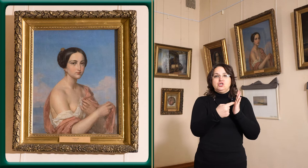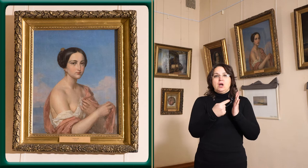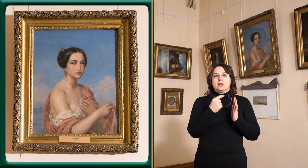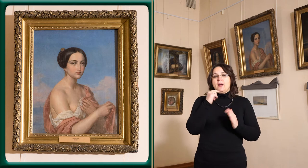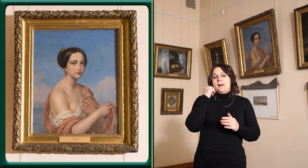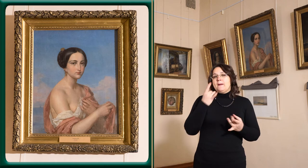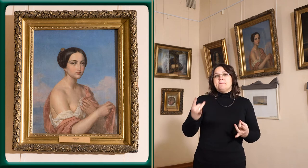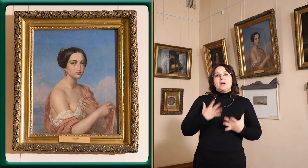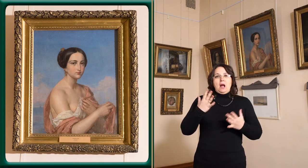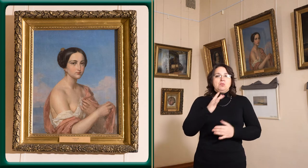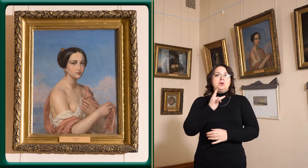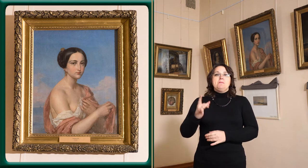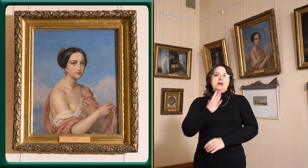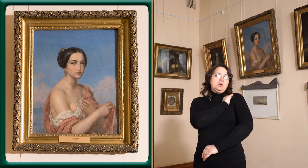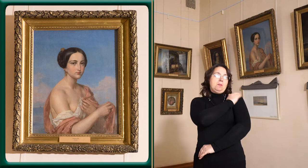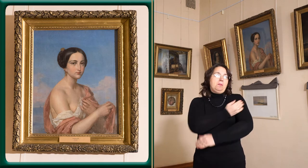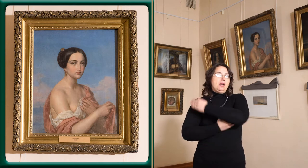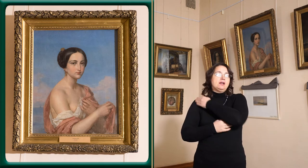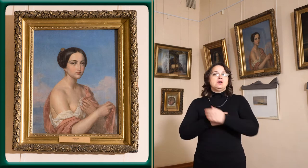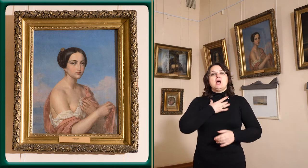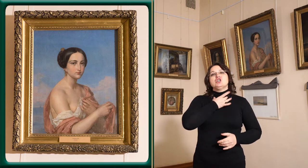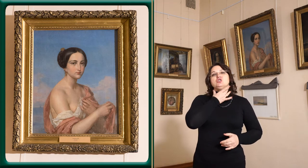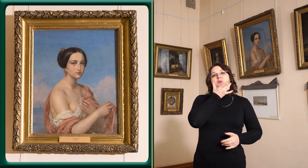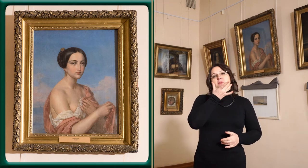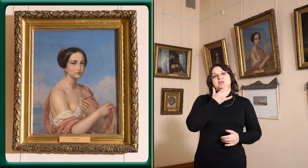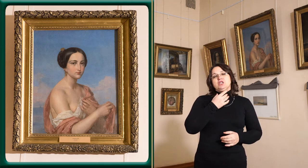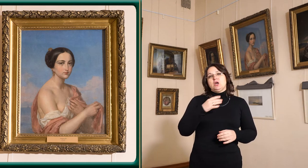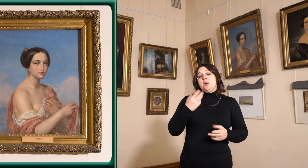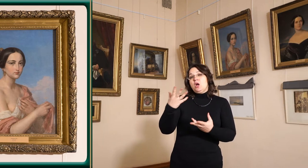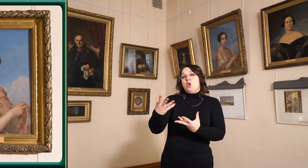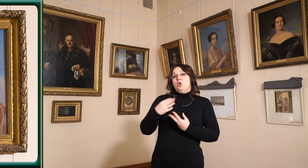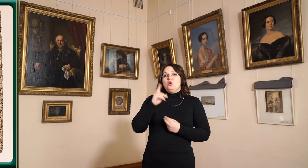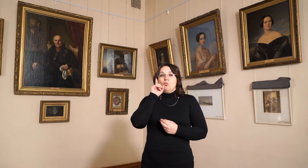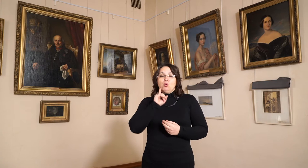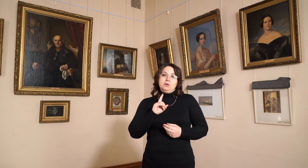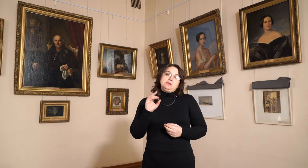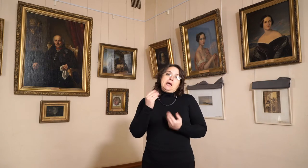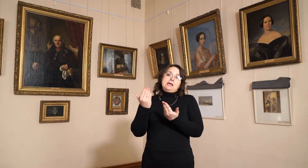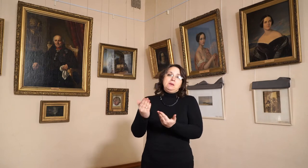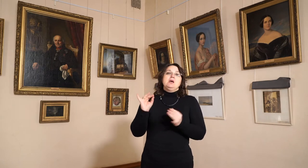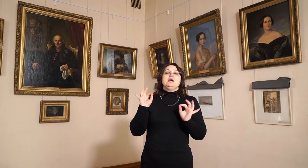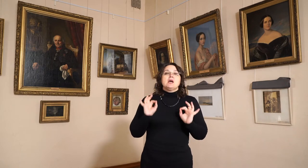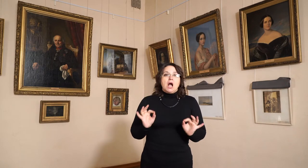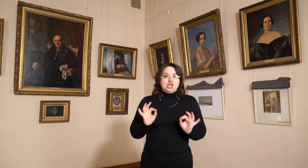подчеркивают мраморную белизну плеч, высоту лебединой шеи. Любуемся ими и, конечно